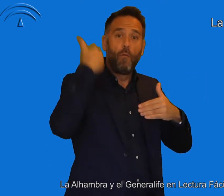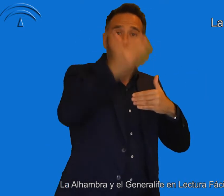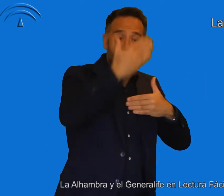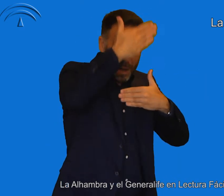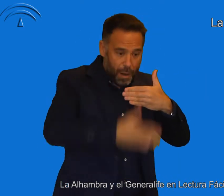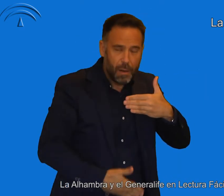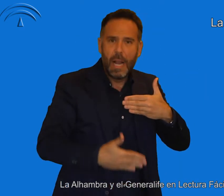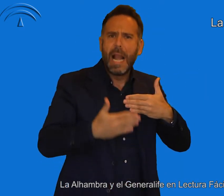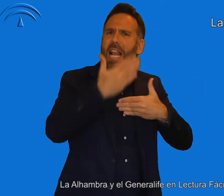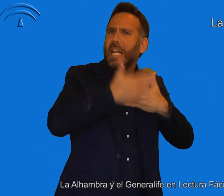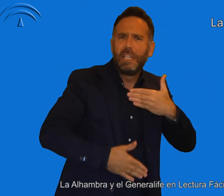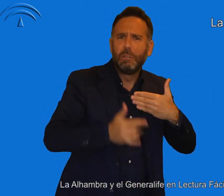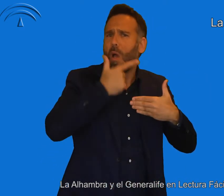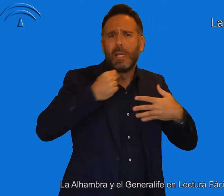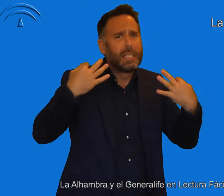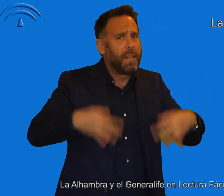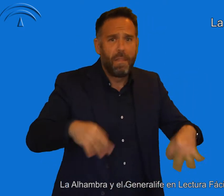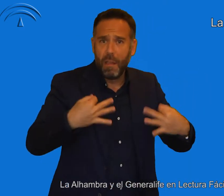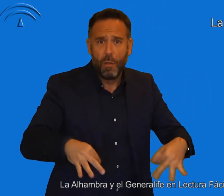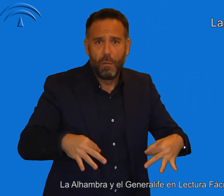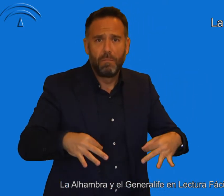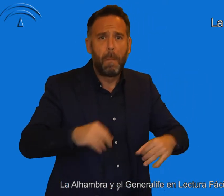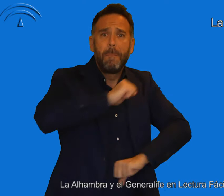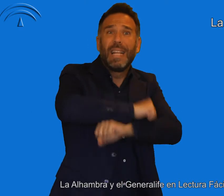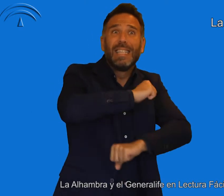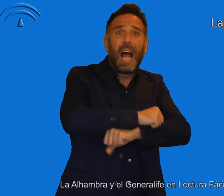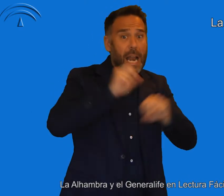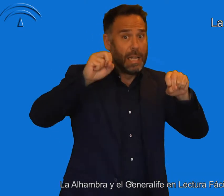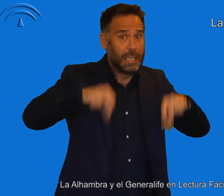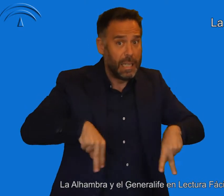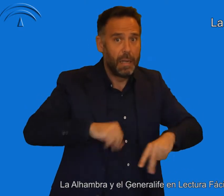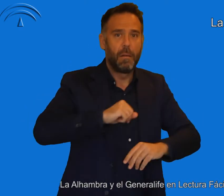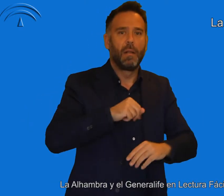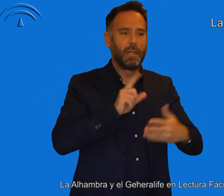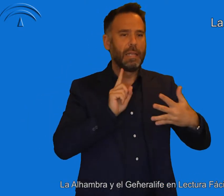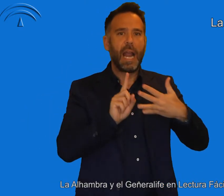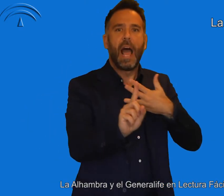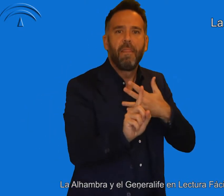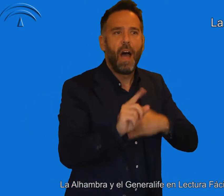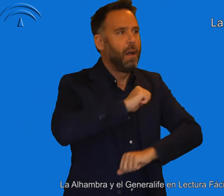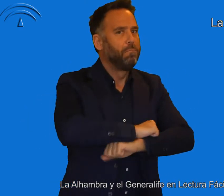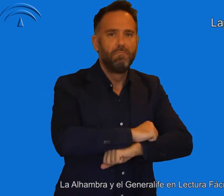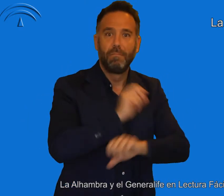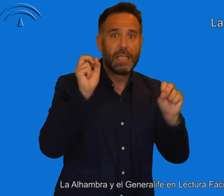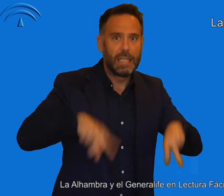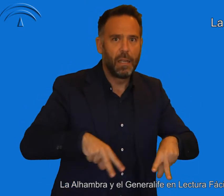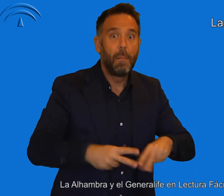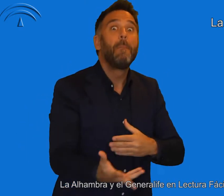la misma altura y el mismo aspecto exterior, muros lisos y sencillos, sin ventanas ni